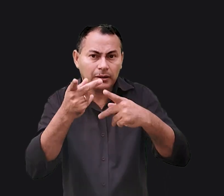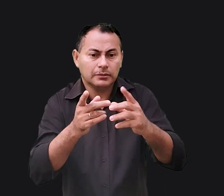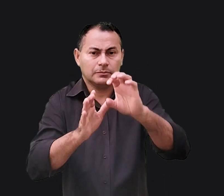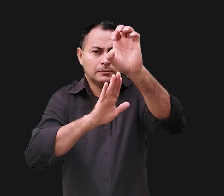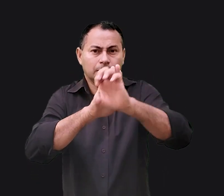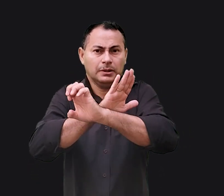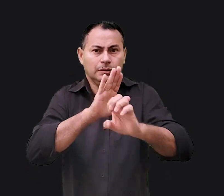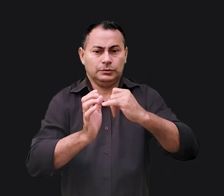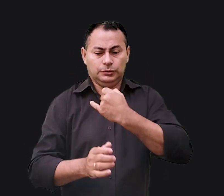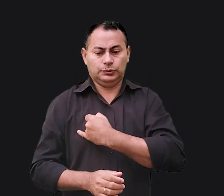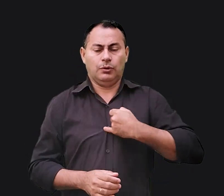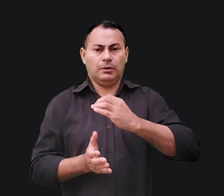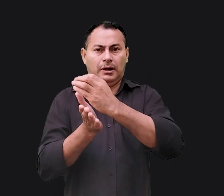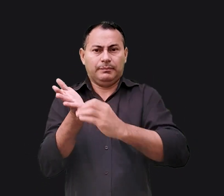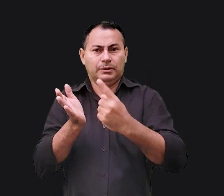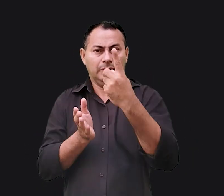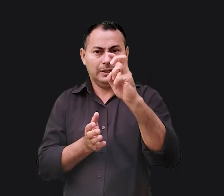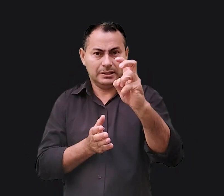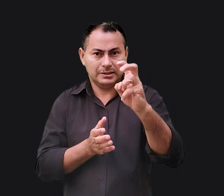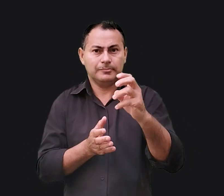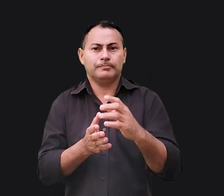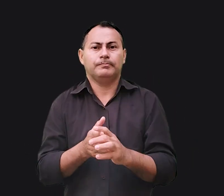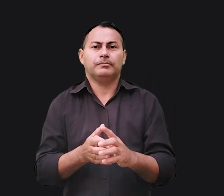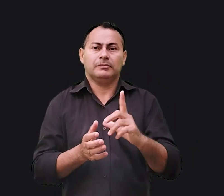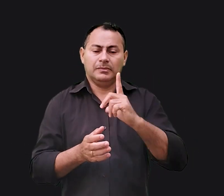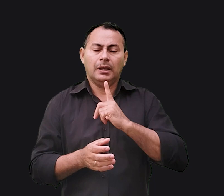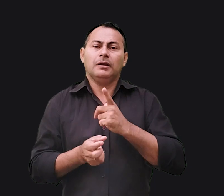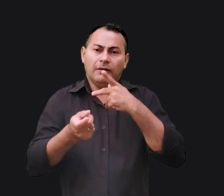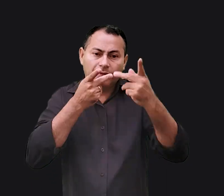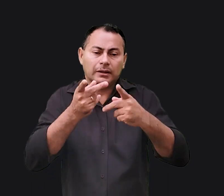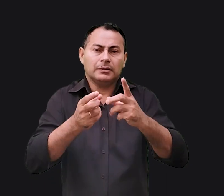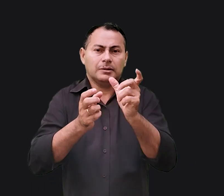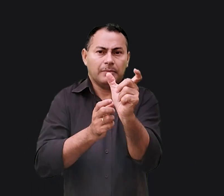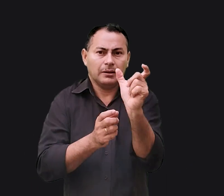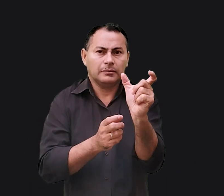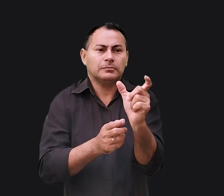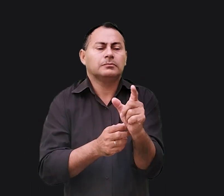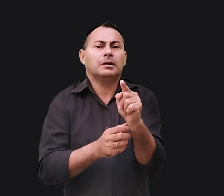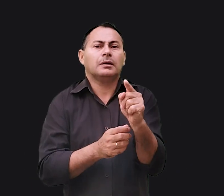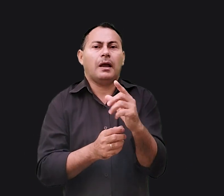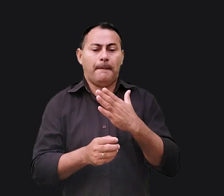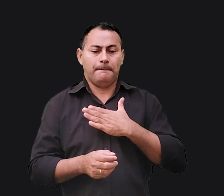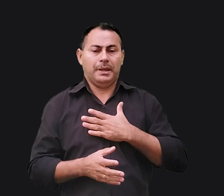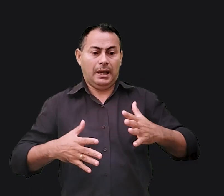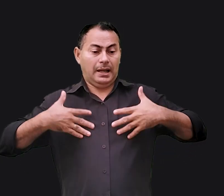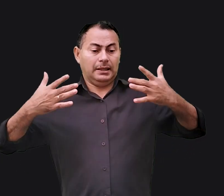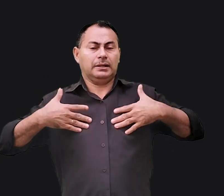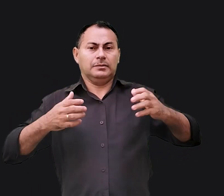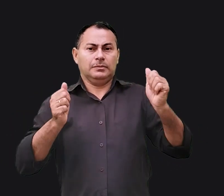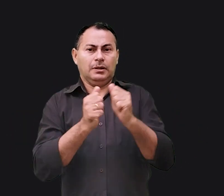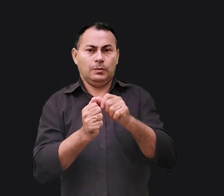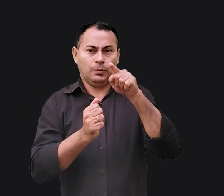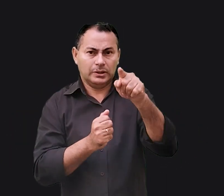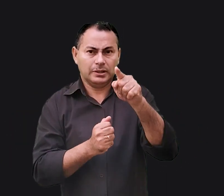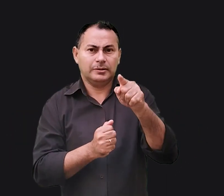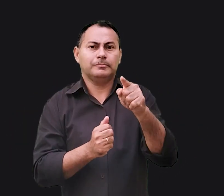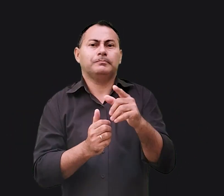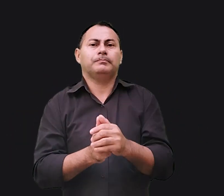no Evangelho de João, capítulo 15. Tenho-lhes dito estas palavras para que a minha alegria esteja em vocês